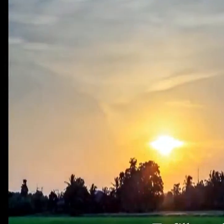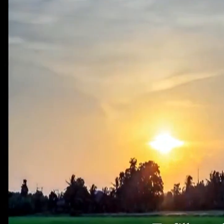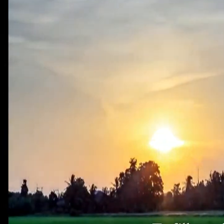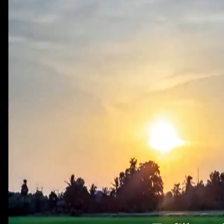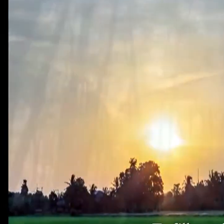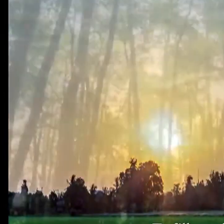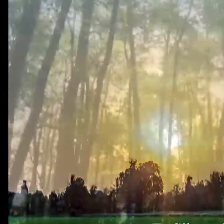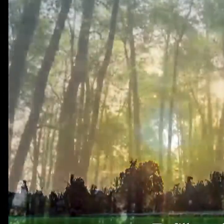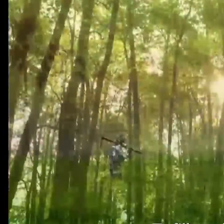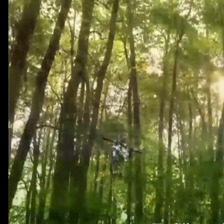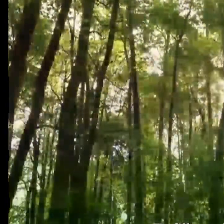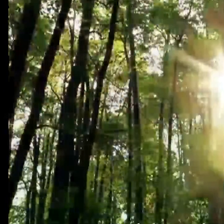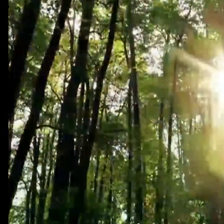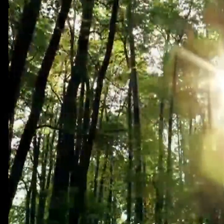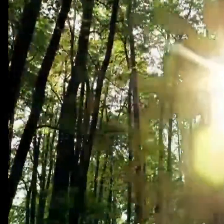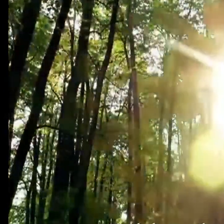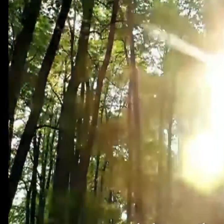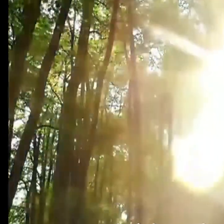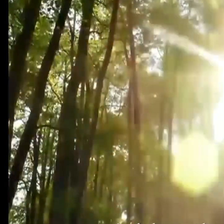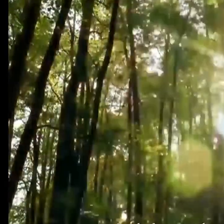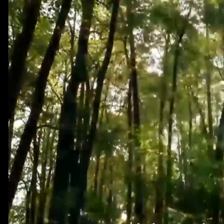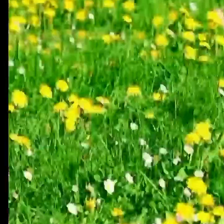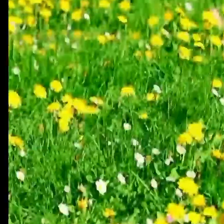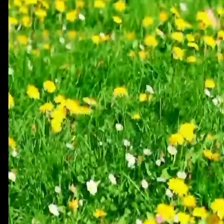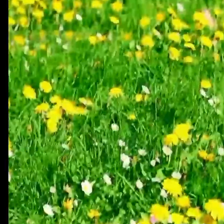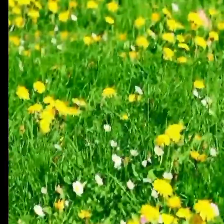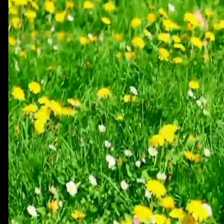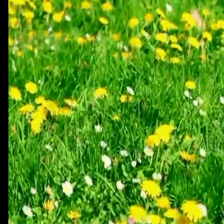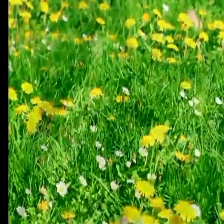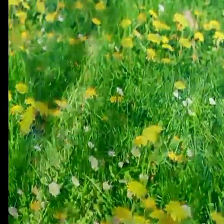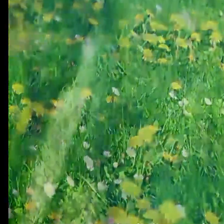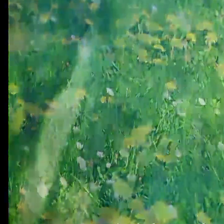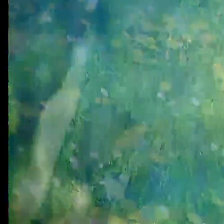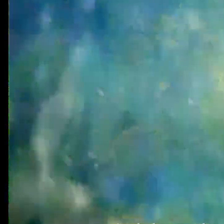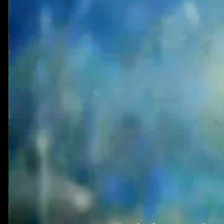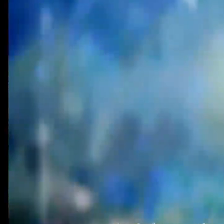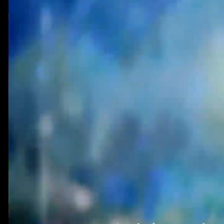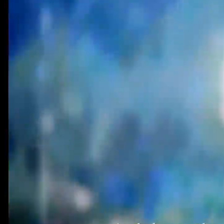जीवन ये प्रकाशित करने, राहों को आलोकित करने।